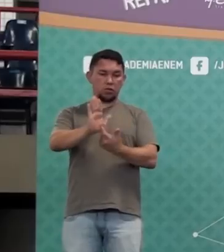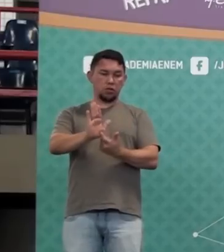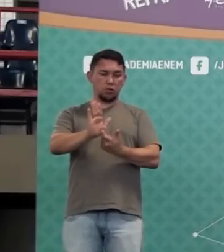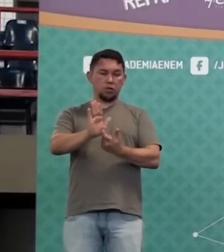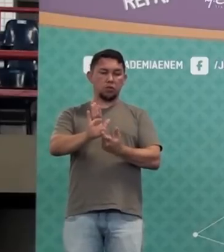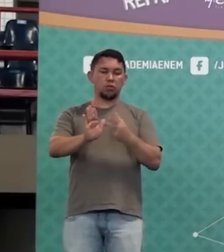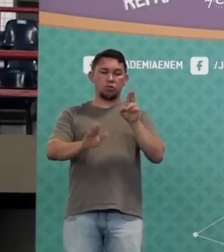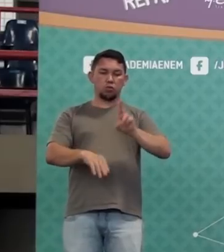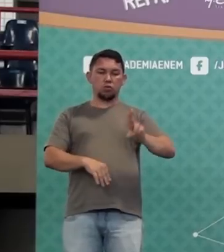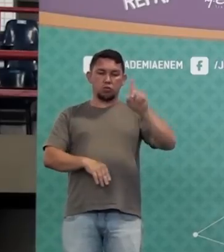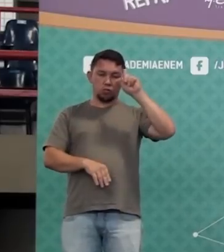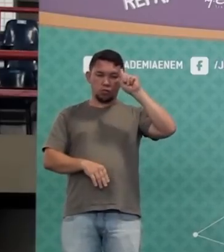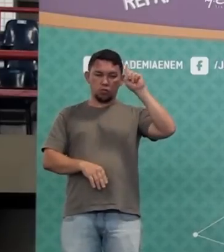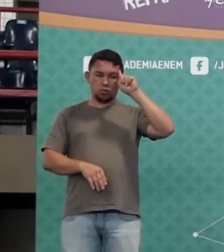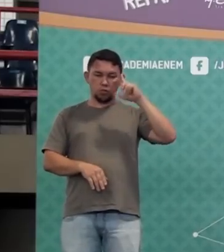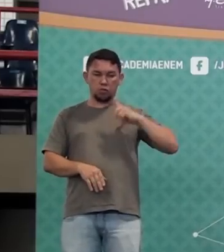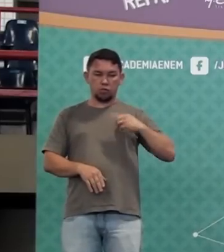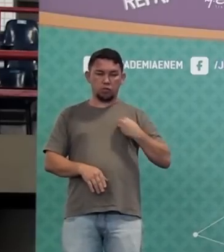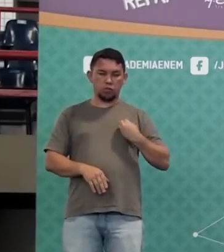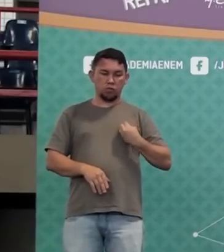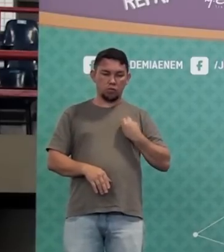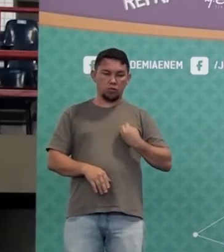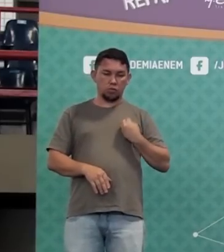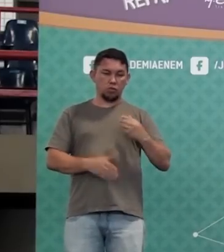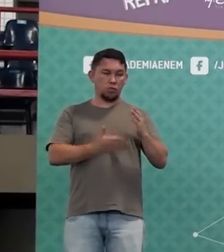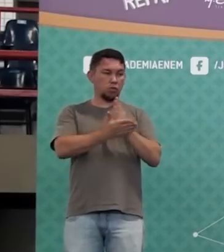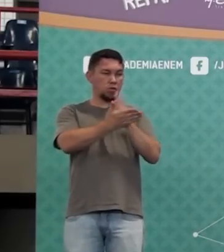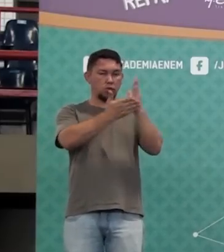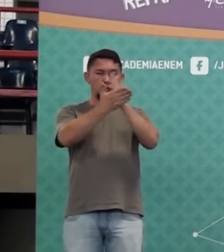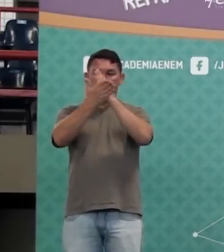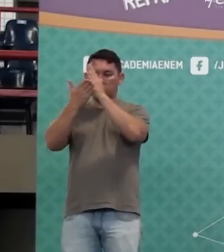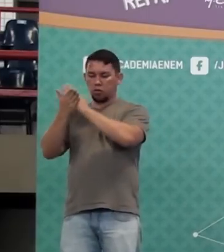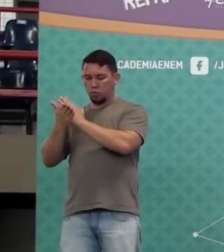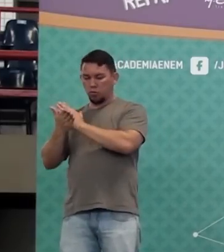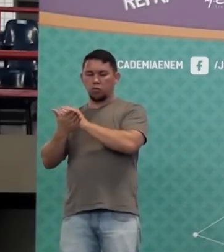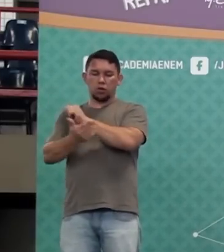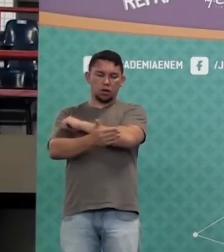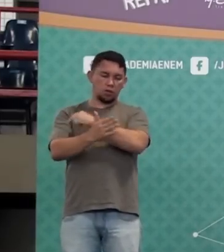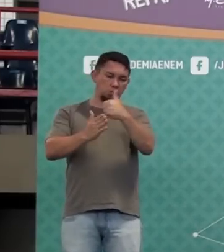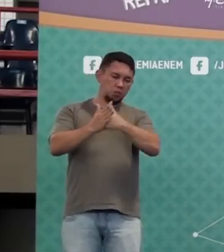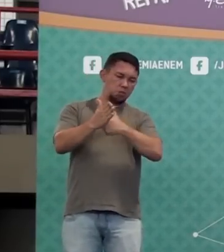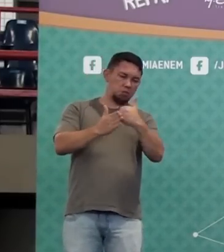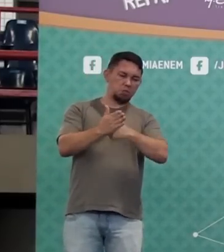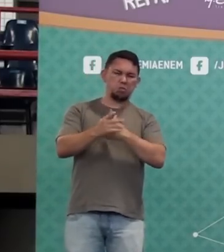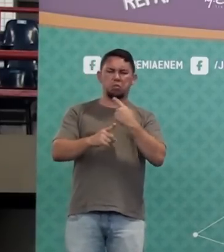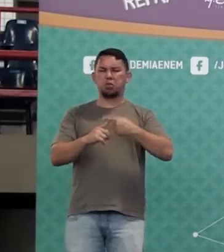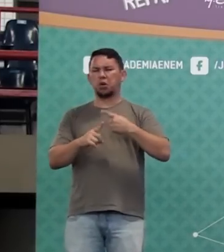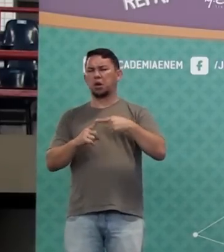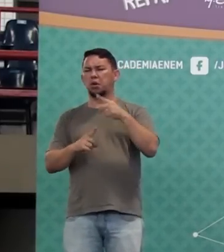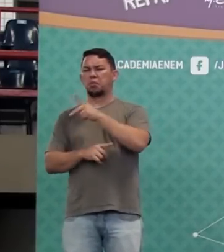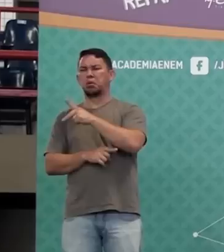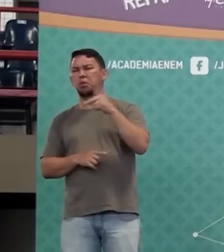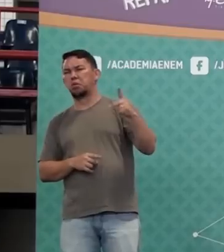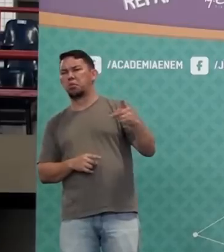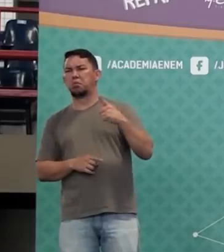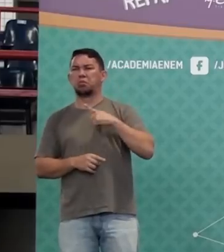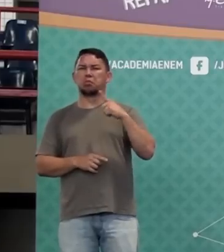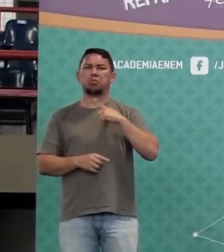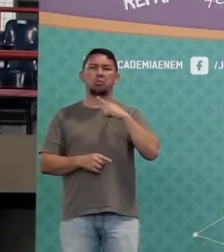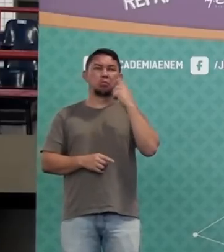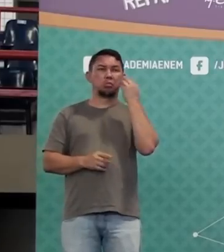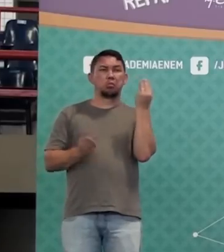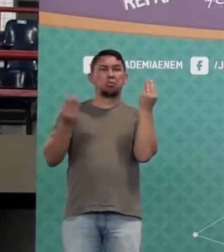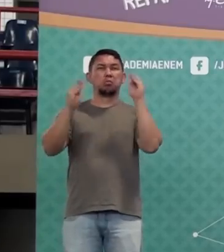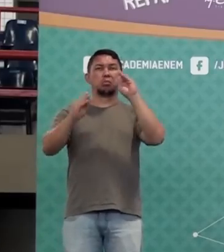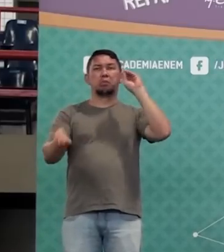exemplos que a gente utiliza essas letras, que alguns alunos nos questionam. Professora, por que essas letras passaram